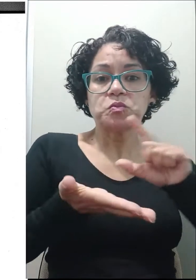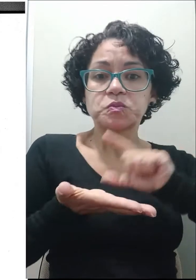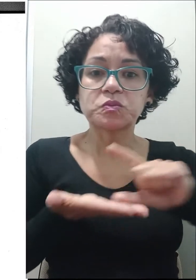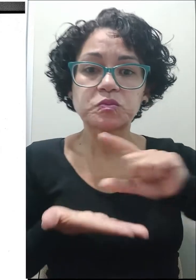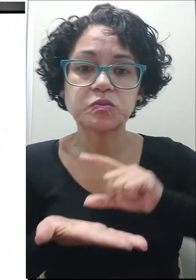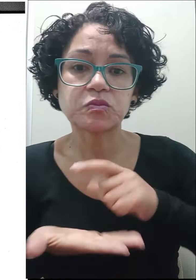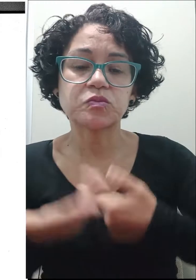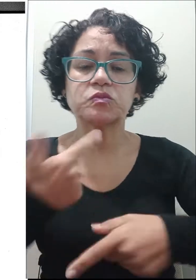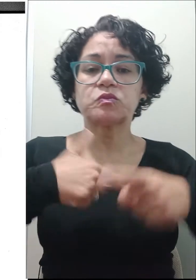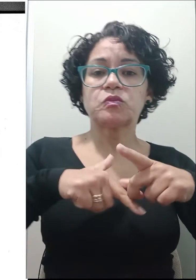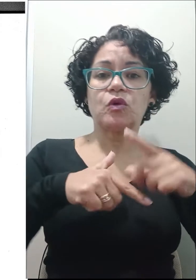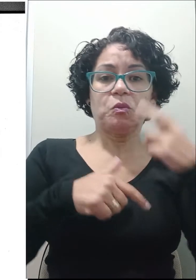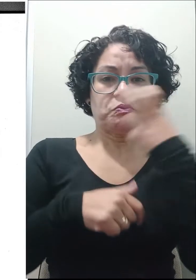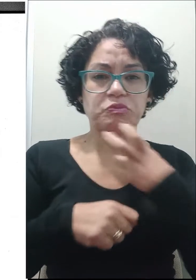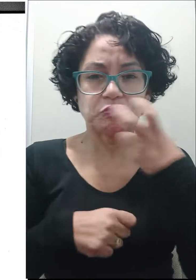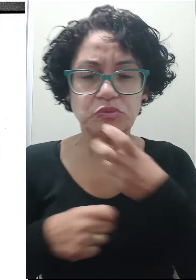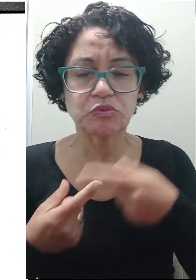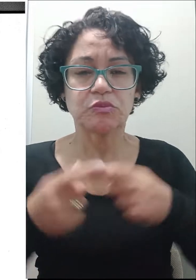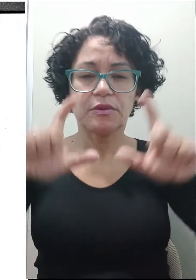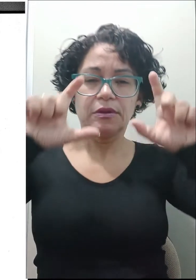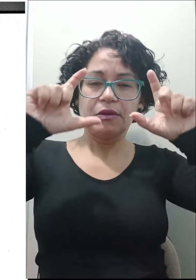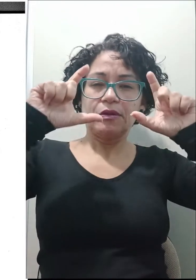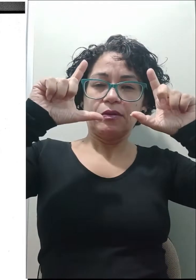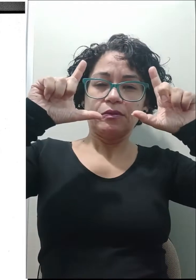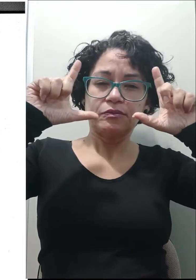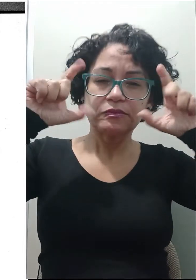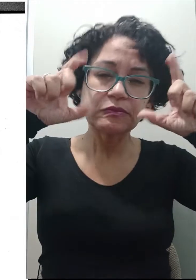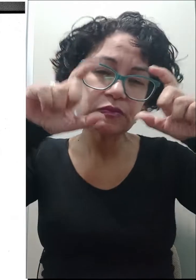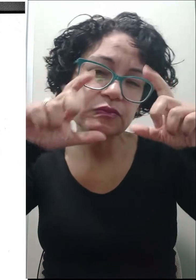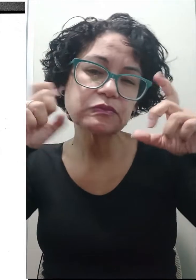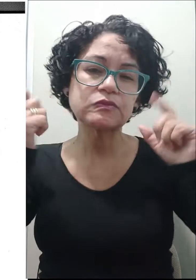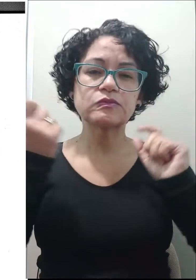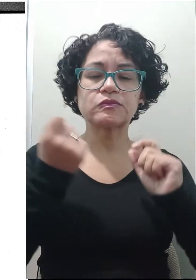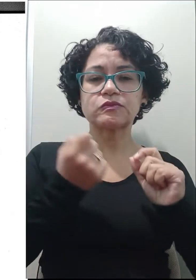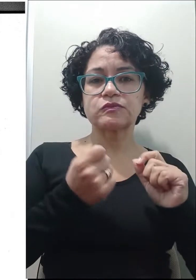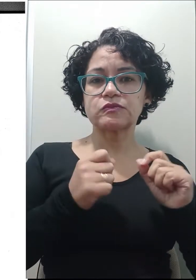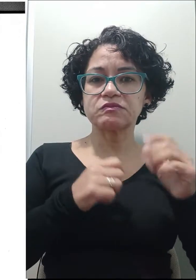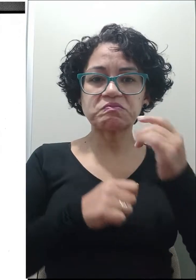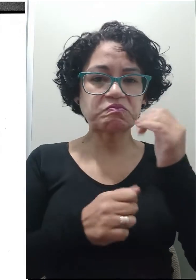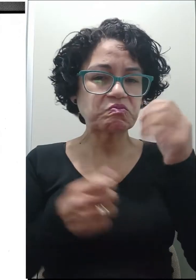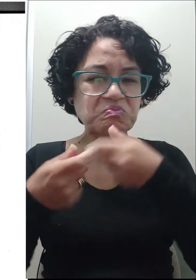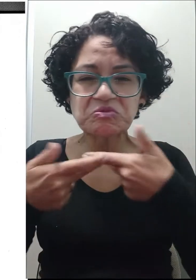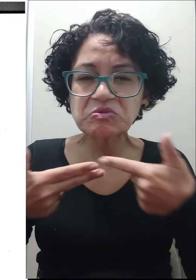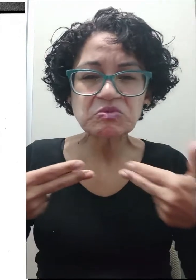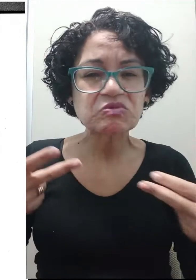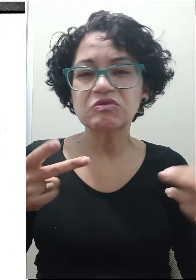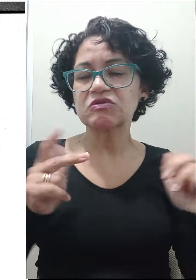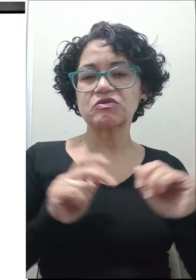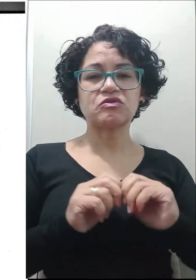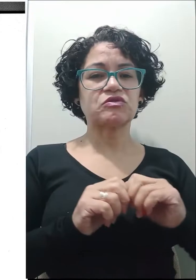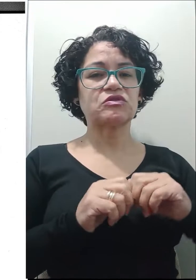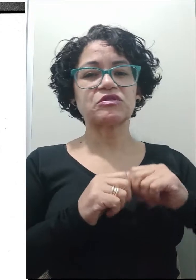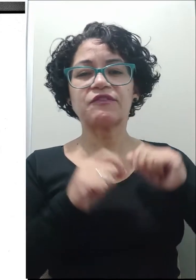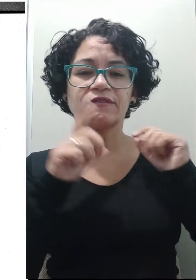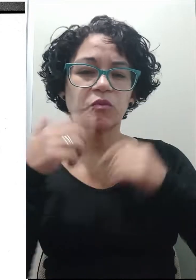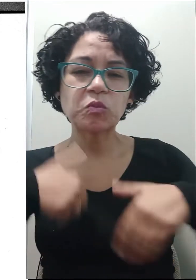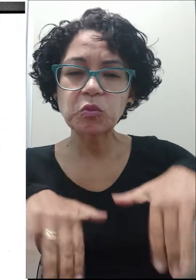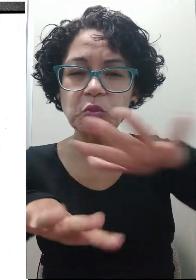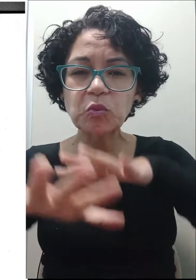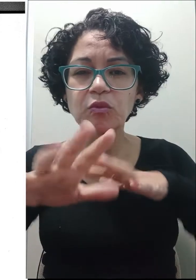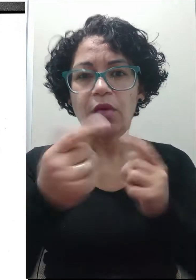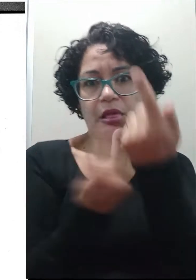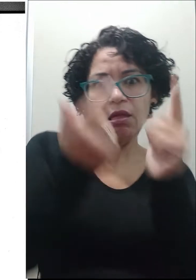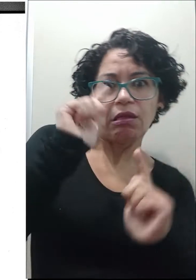o oral, treinamento auditivo, imagens seguras. As distinções entre